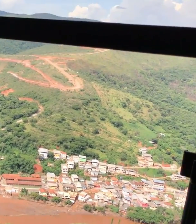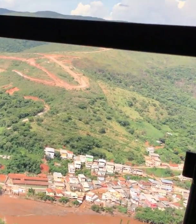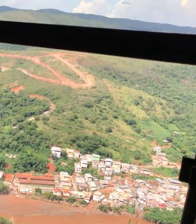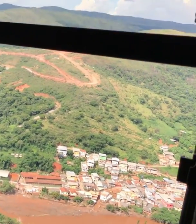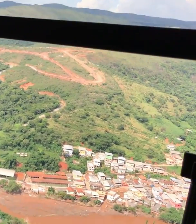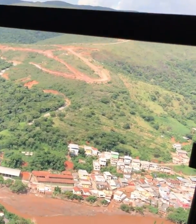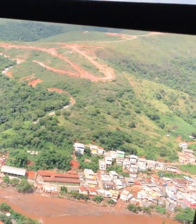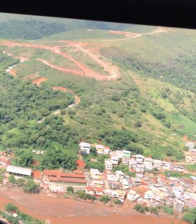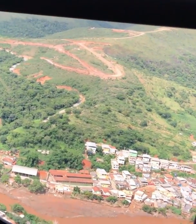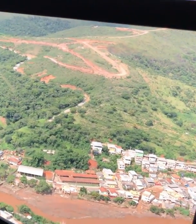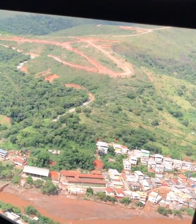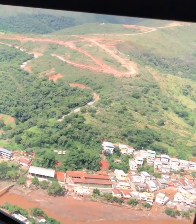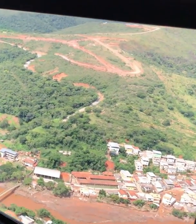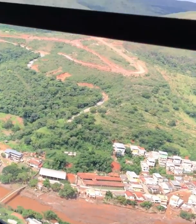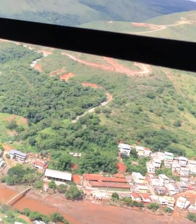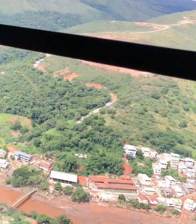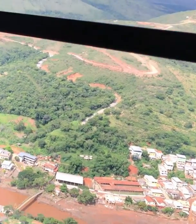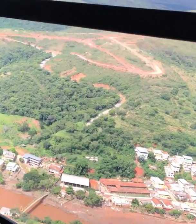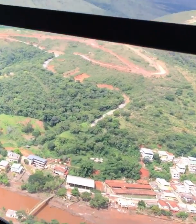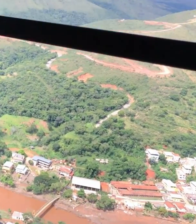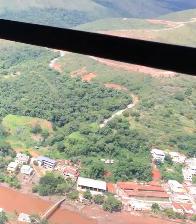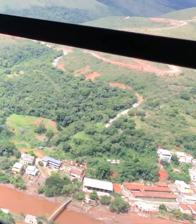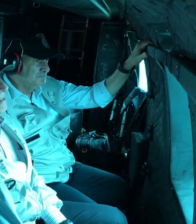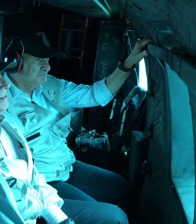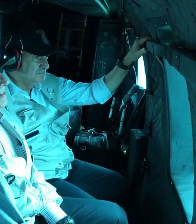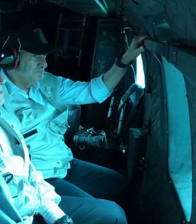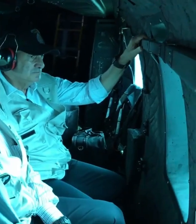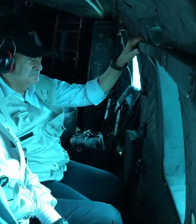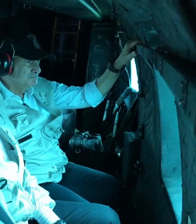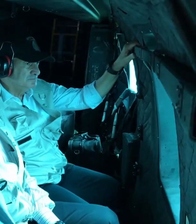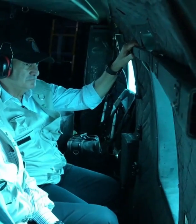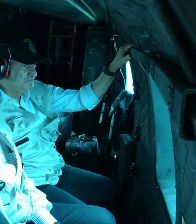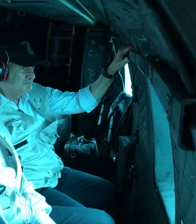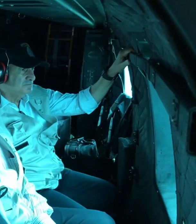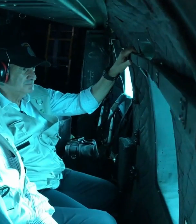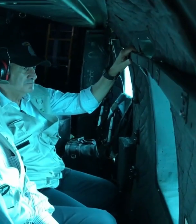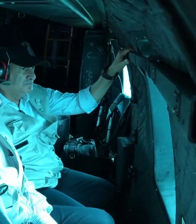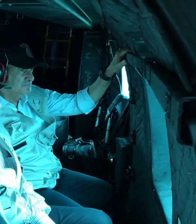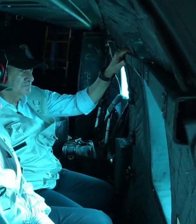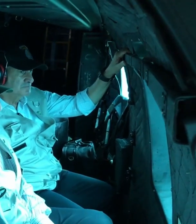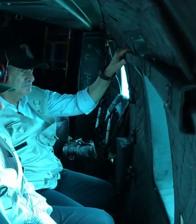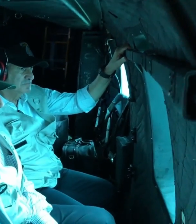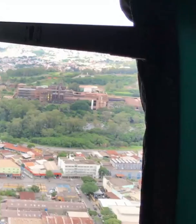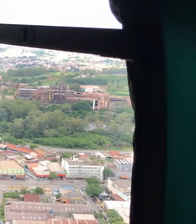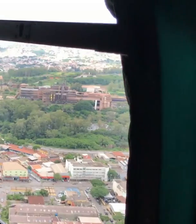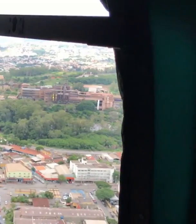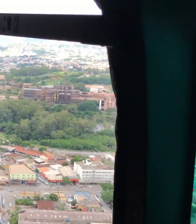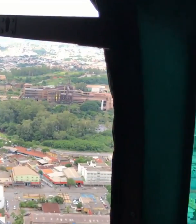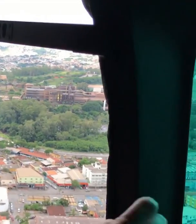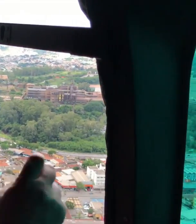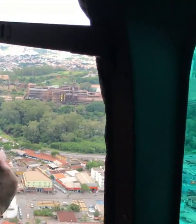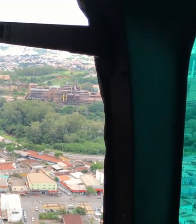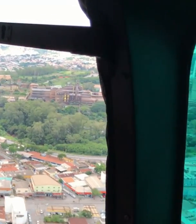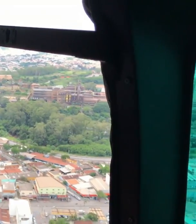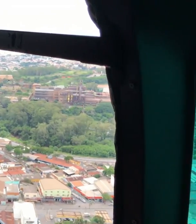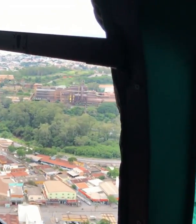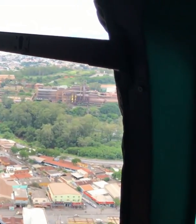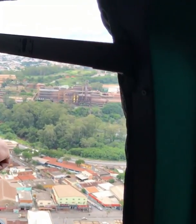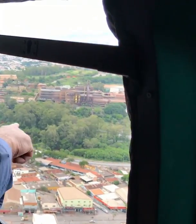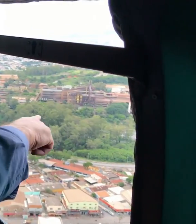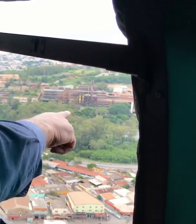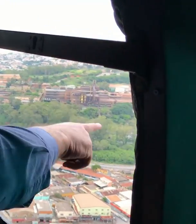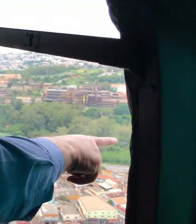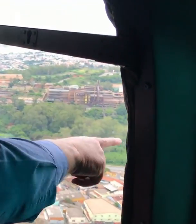forma de dinheiro, R$1 bilhão. Esse é o valor que o governo federal liberou para os 123 municípios da região